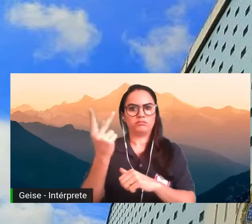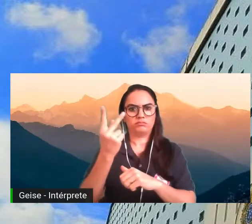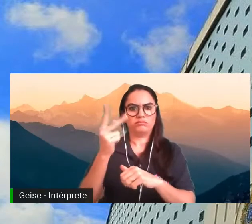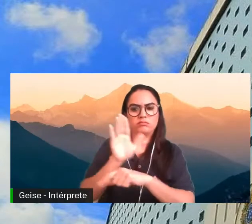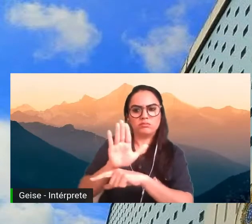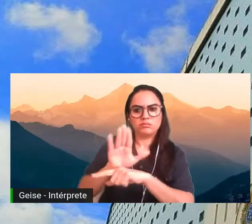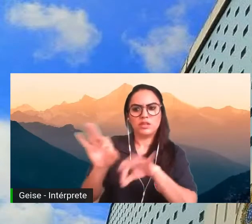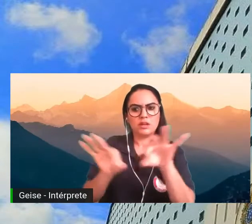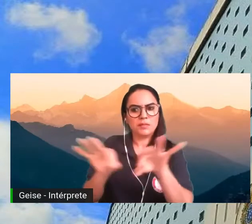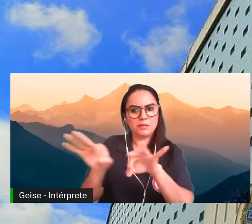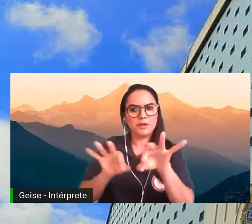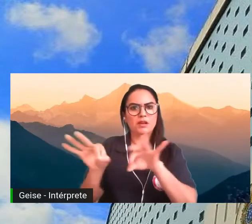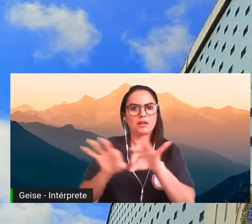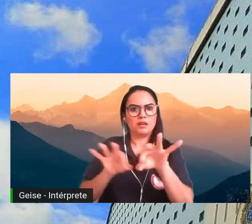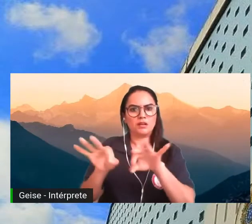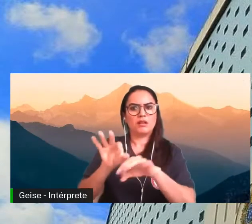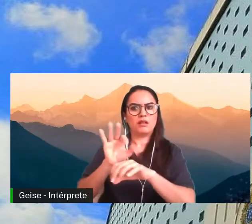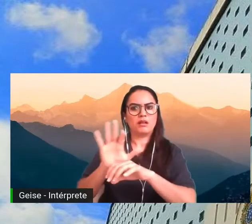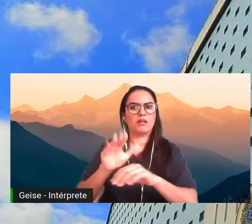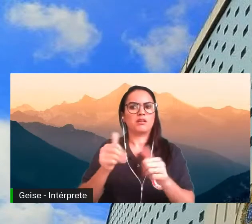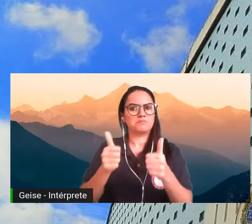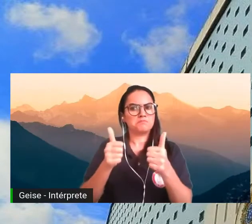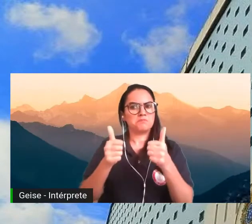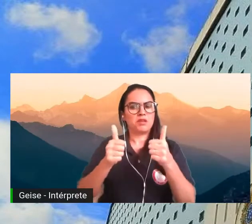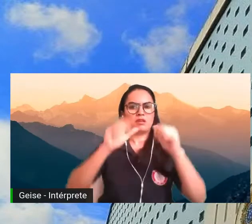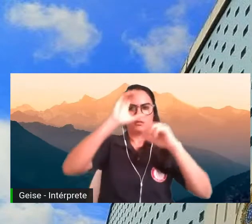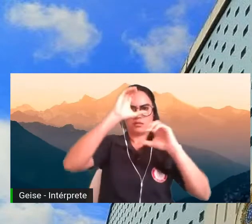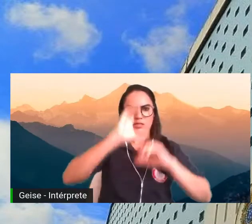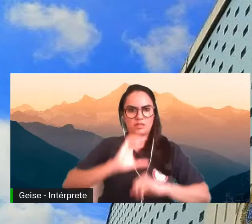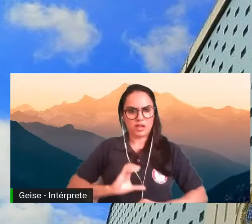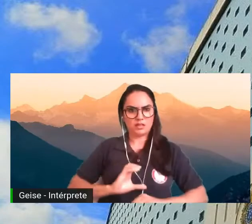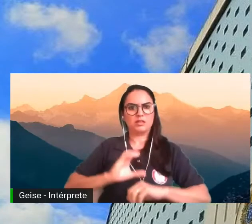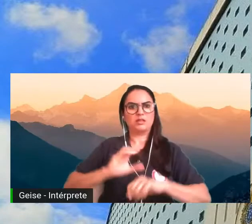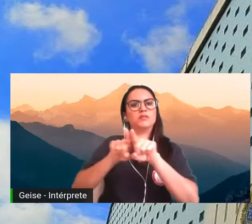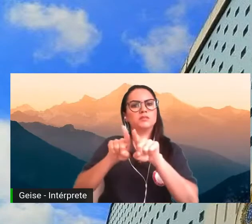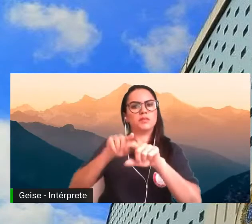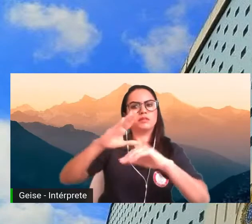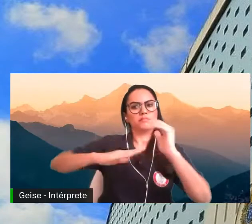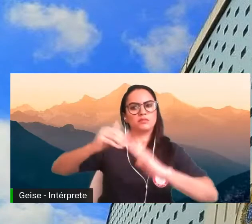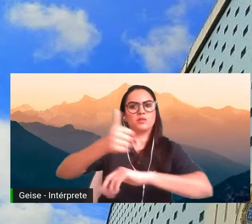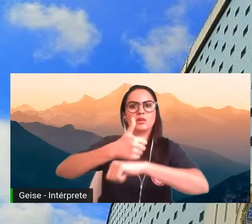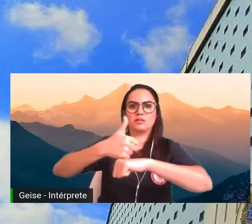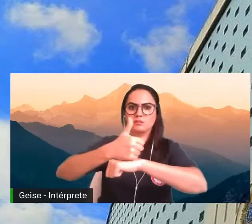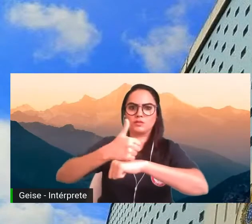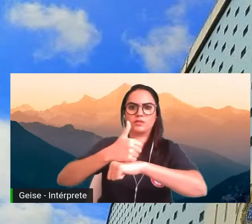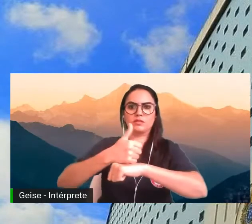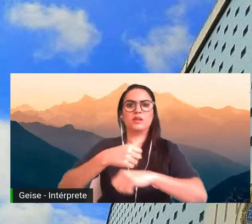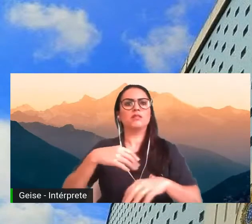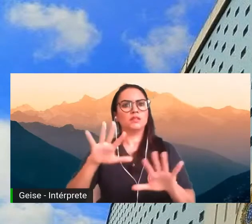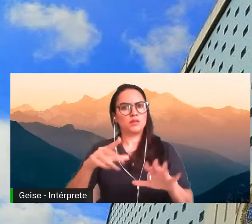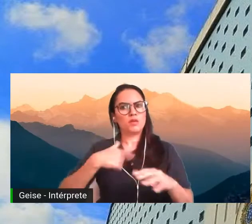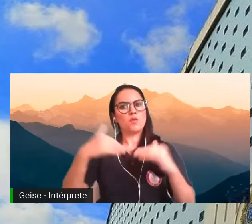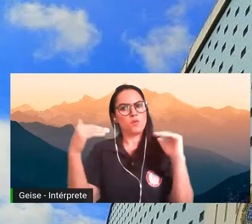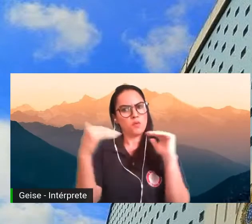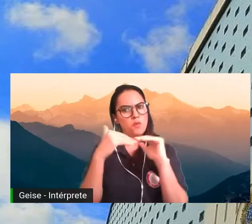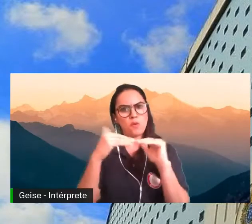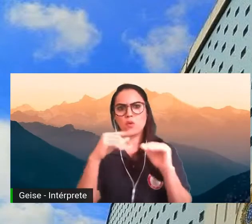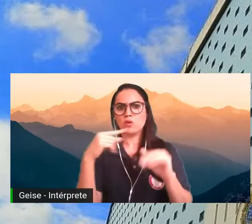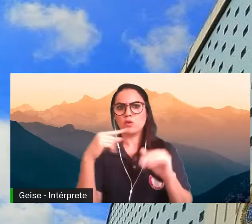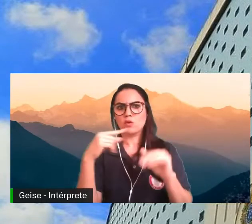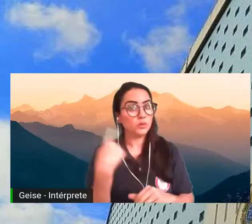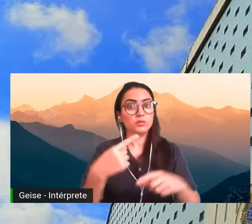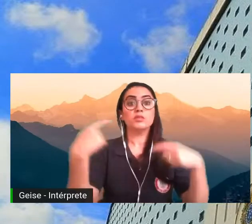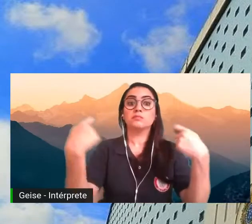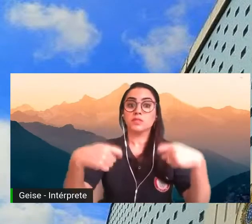da cidadania e sua qualificação para o trabalho. Assino embaixo. Todos nós devemos assinar embaixo. Mas